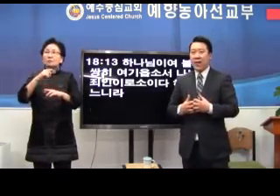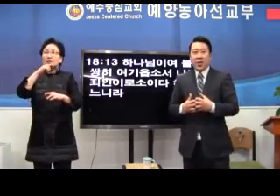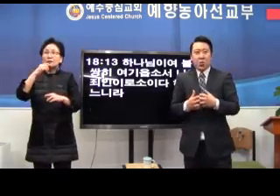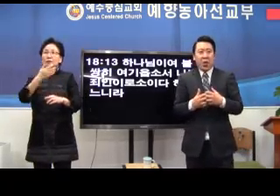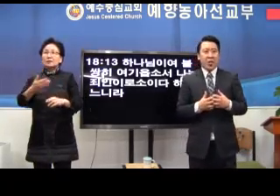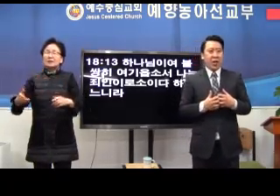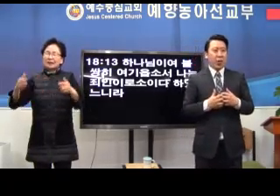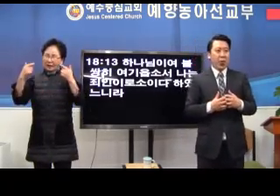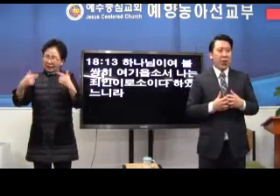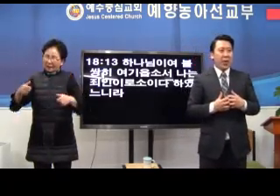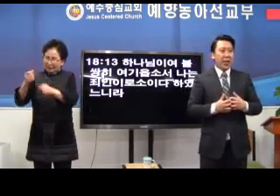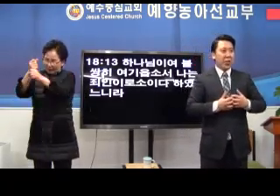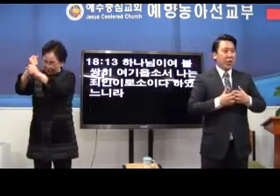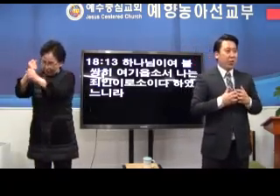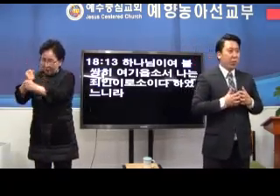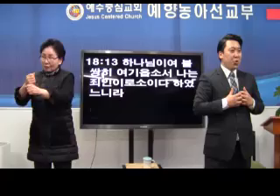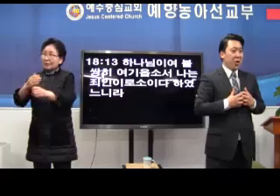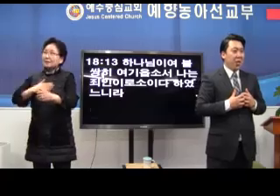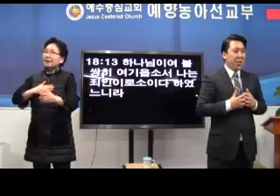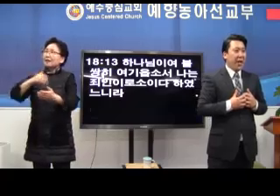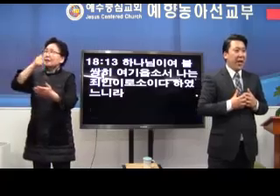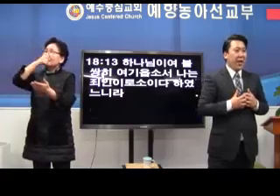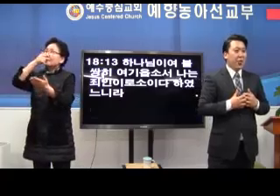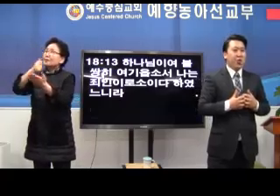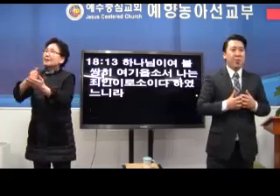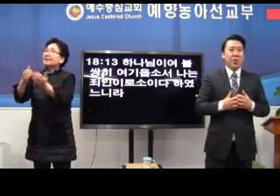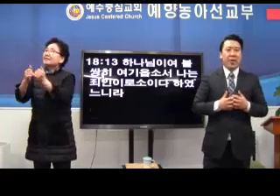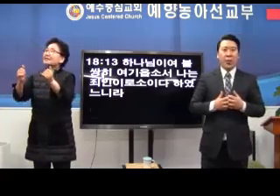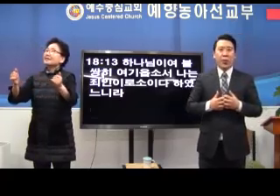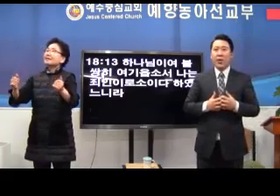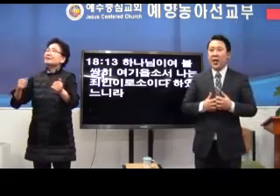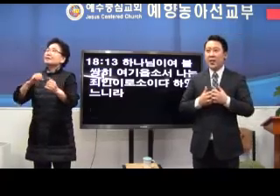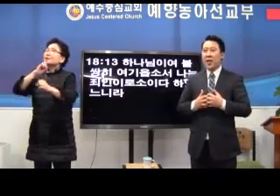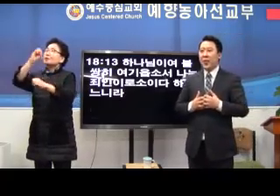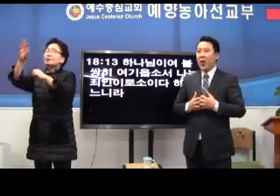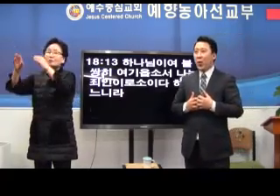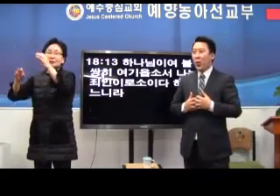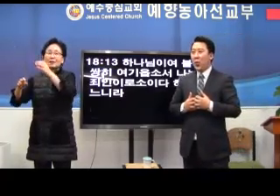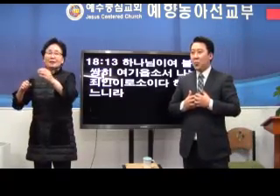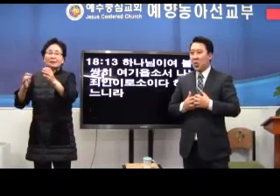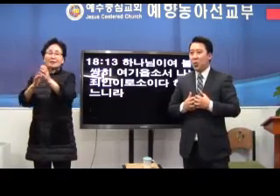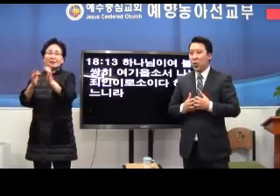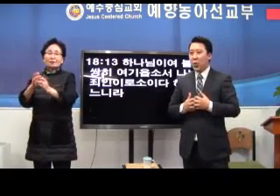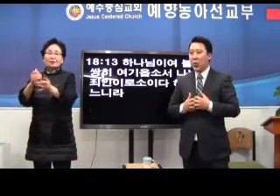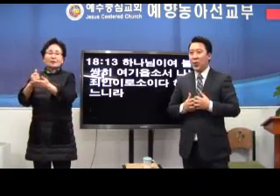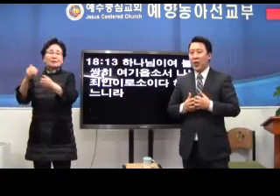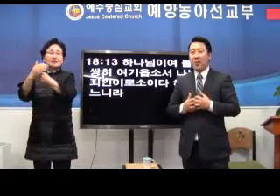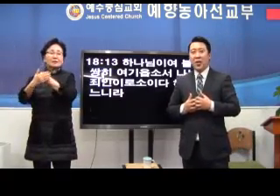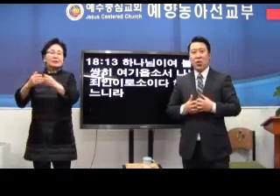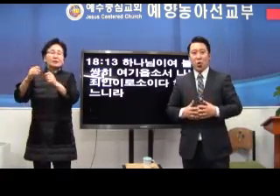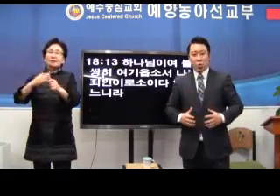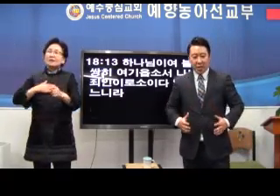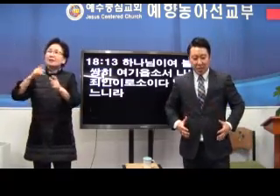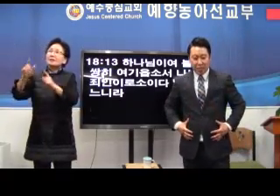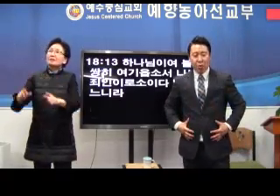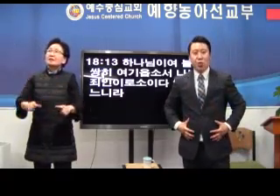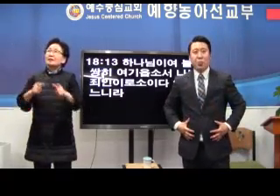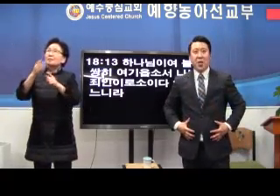나는 죄인이라고 나는 실수도 없는 죄인인데 주님의 은혜로 나는 산다고 믿음으로 날마다 천국 가는 예복을